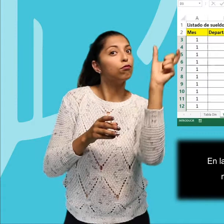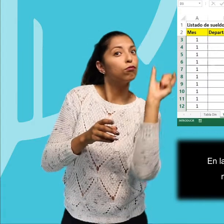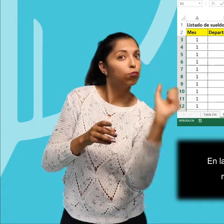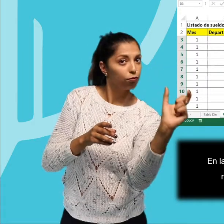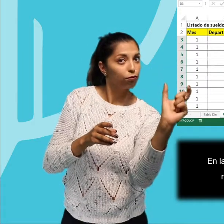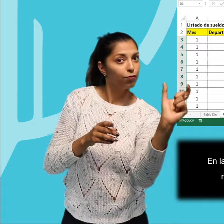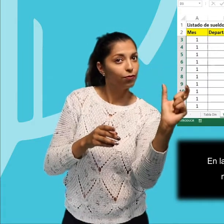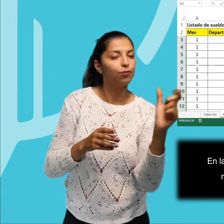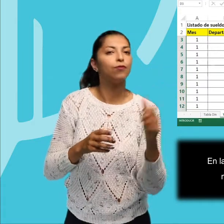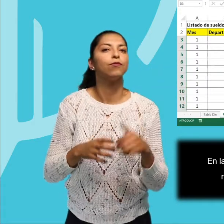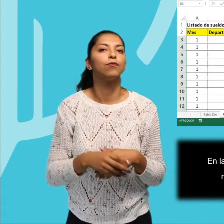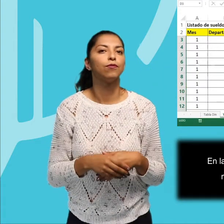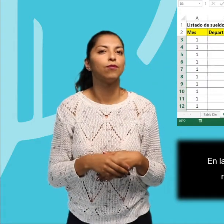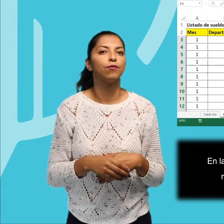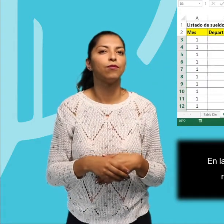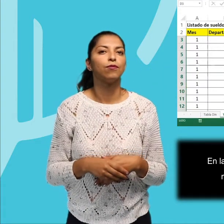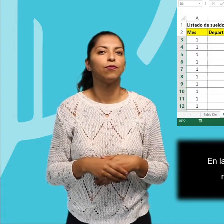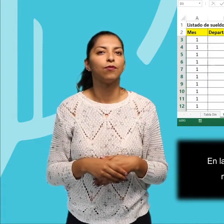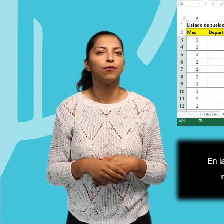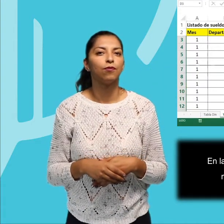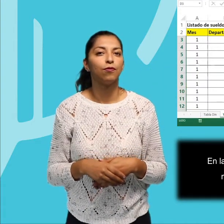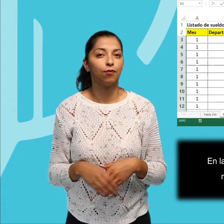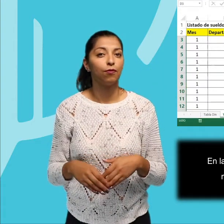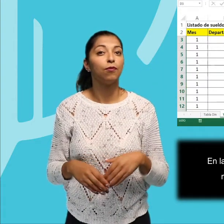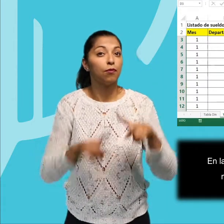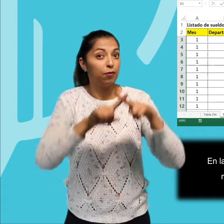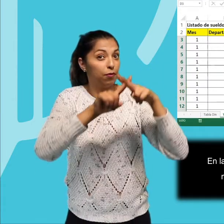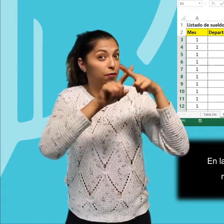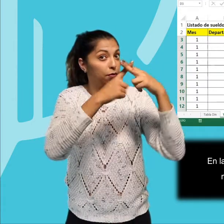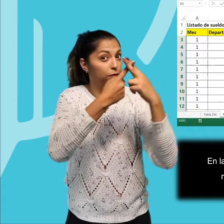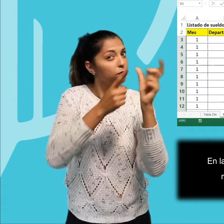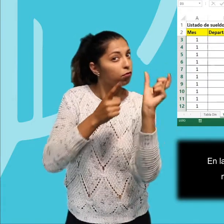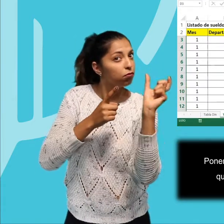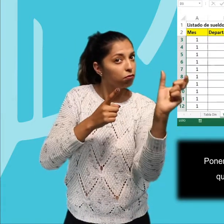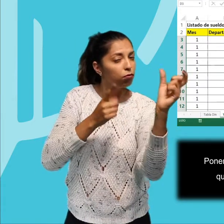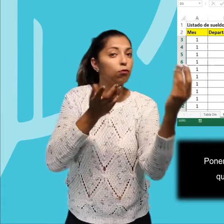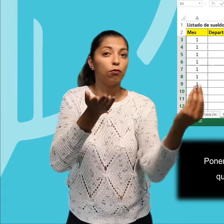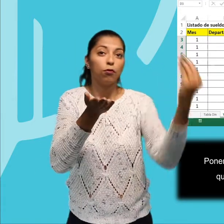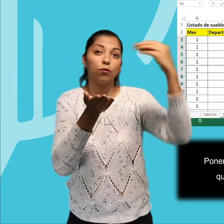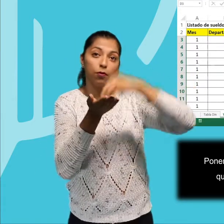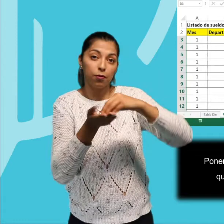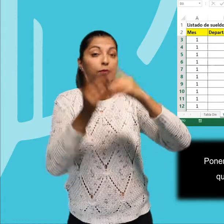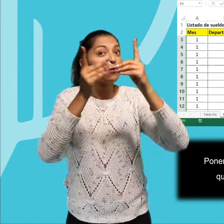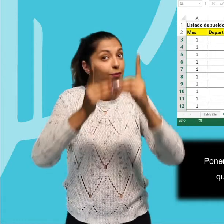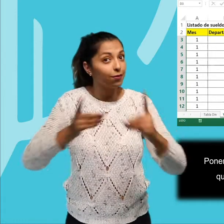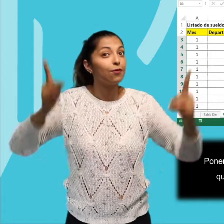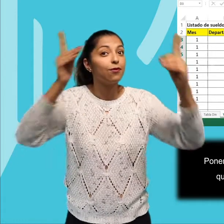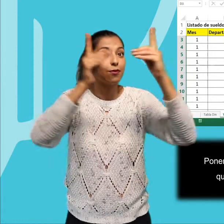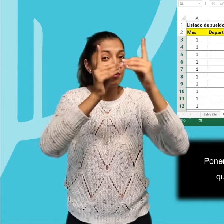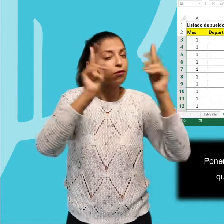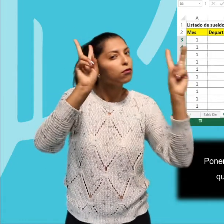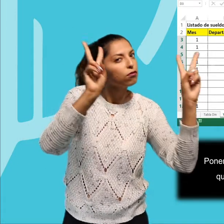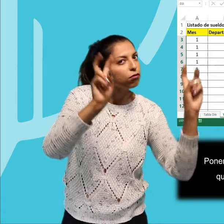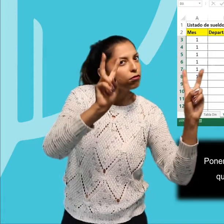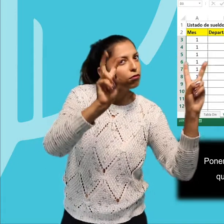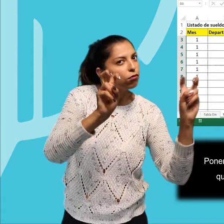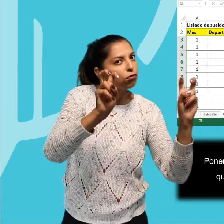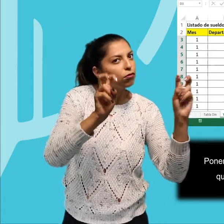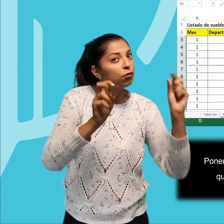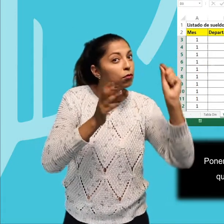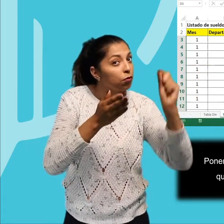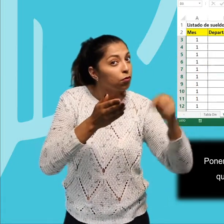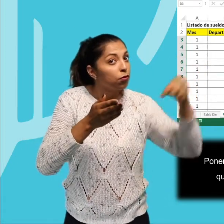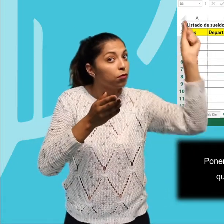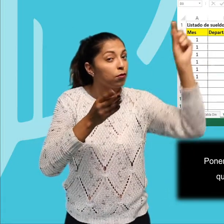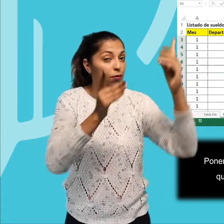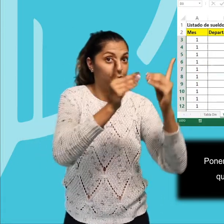mensaje que desplegará al inicio del ingreso del dato, lo ponemos como título, validación